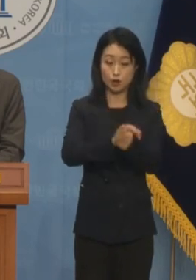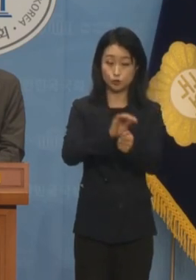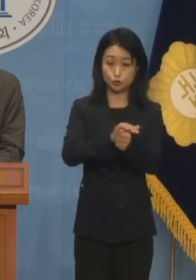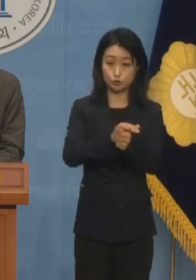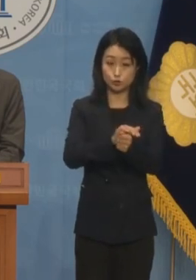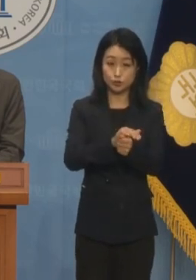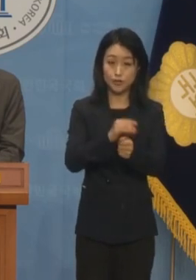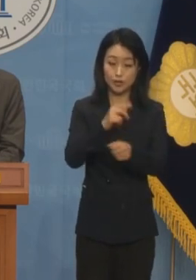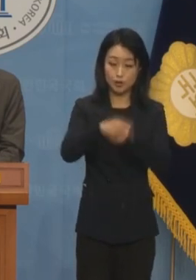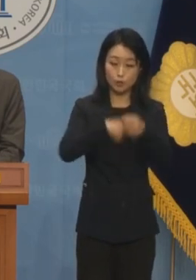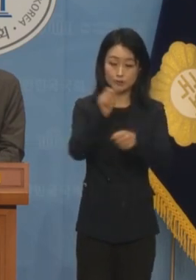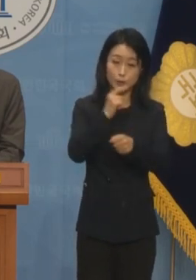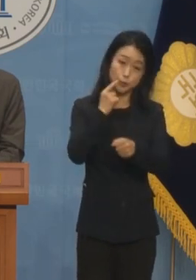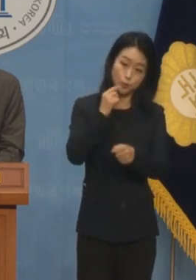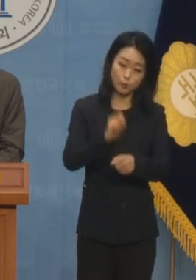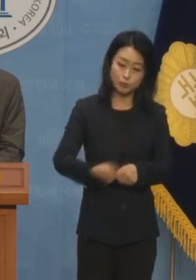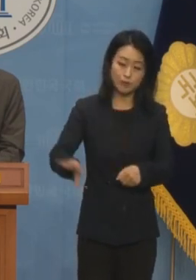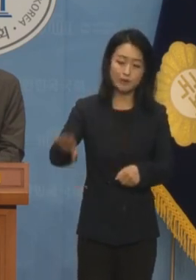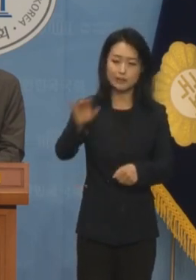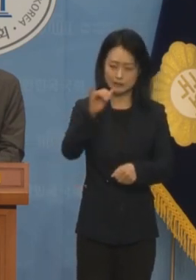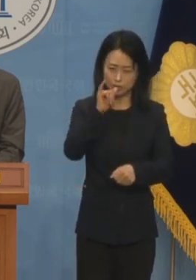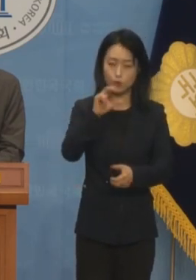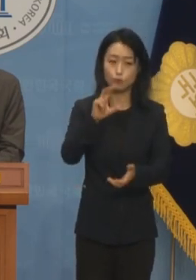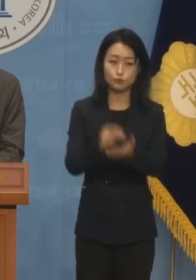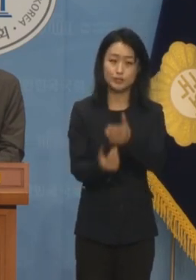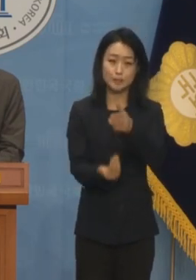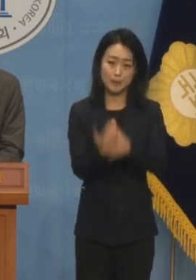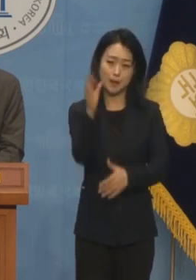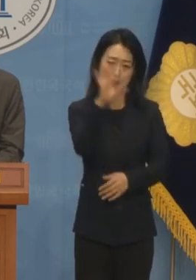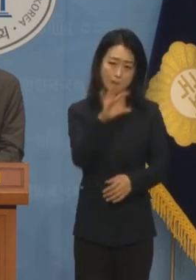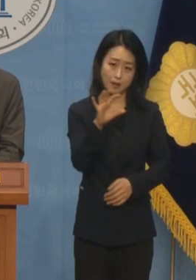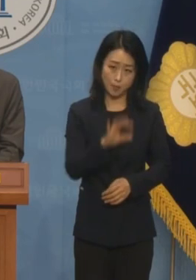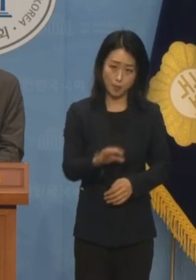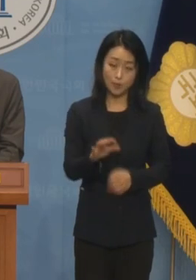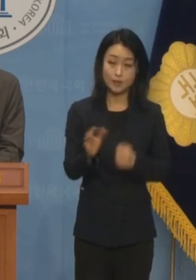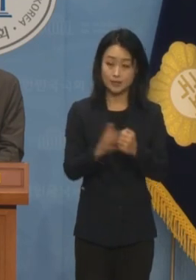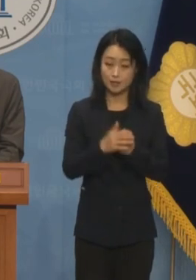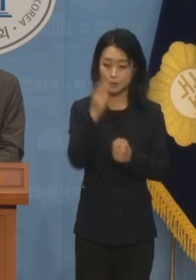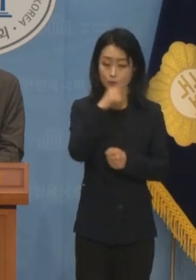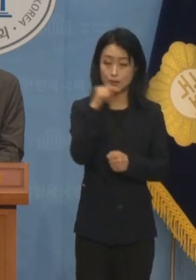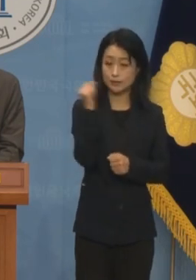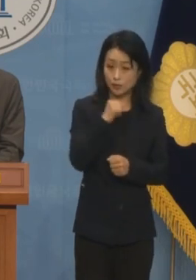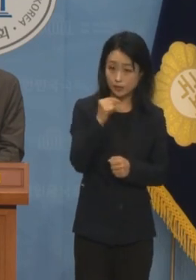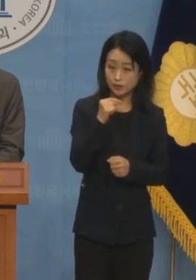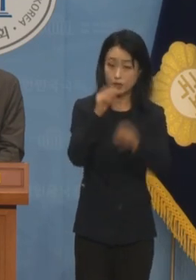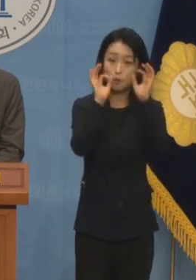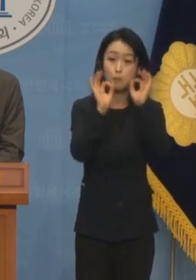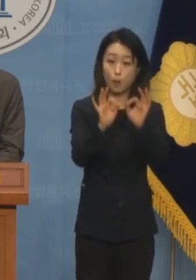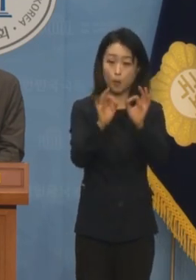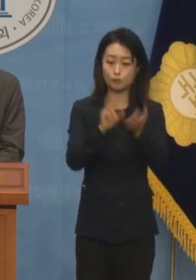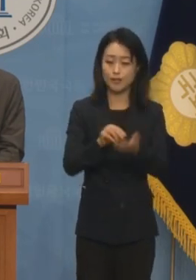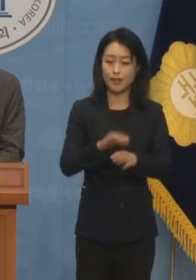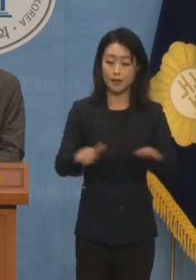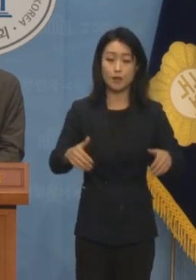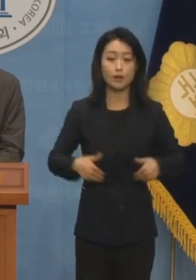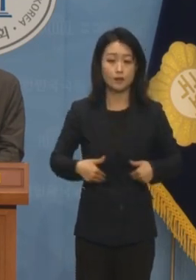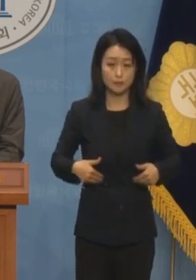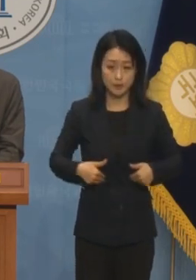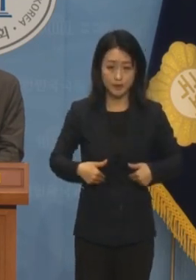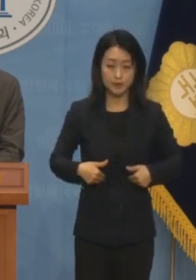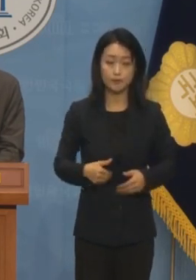누출이 있었습니다. 반복되는 문제인 것입니다. 철저히 원인을 규명하고 대책을 마련해야